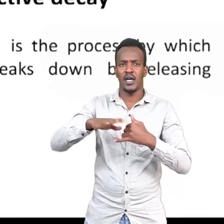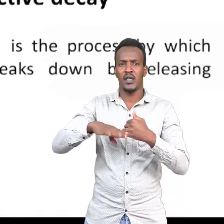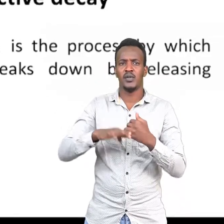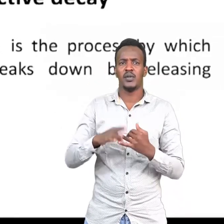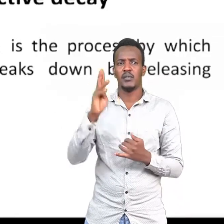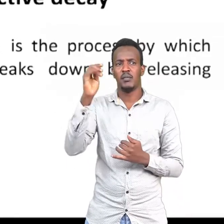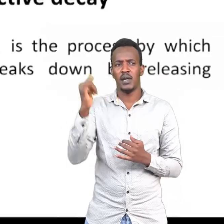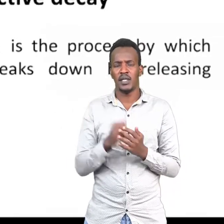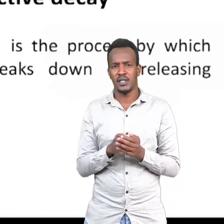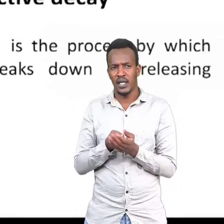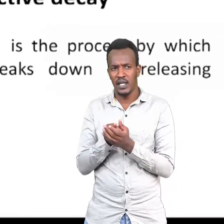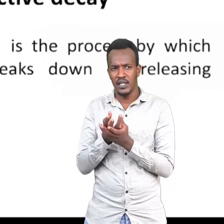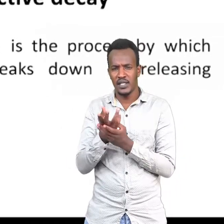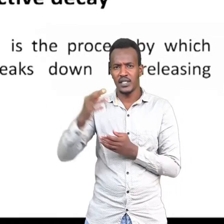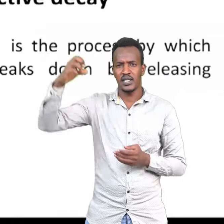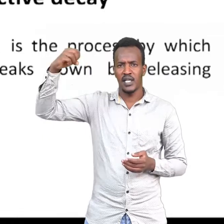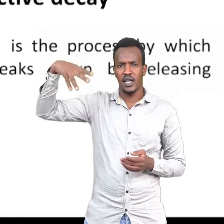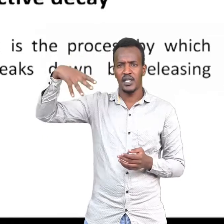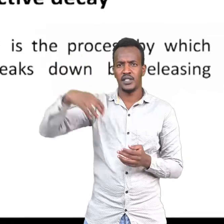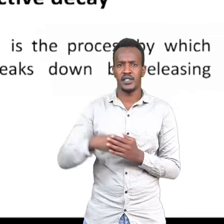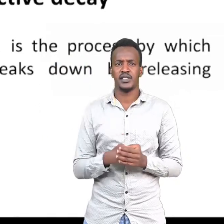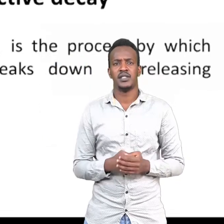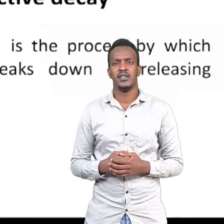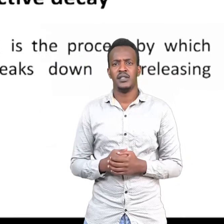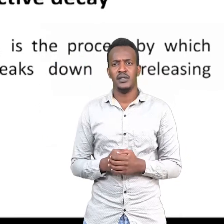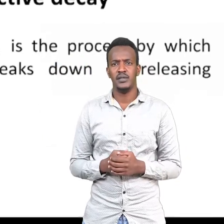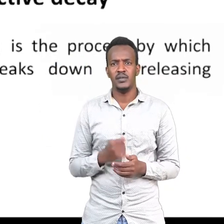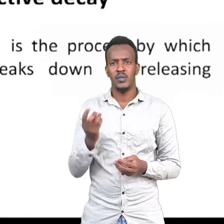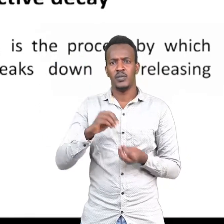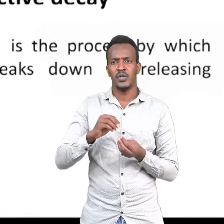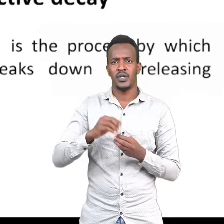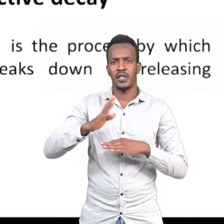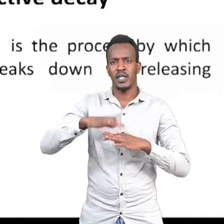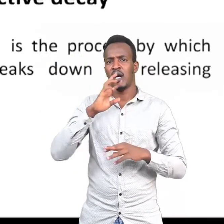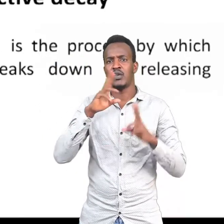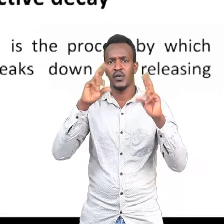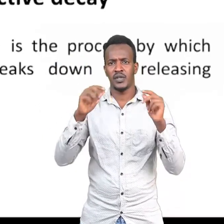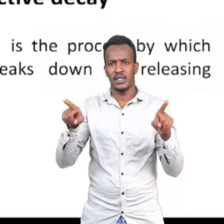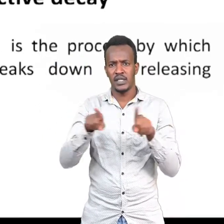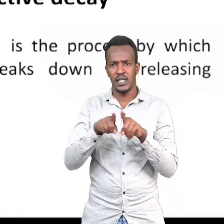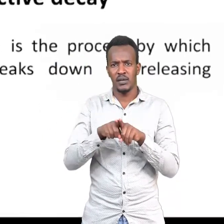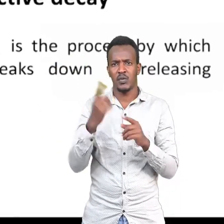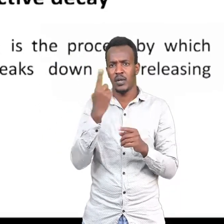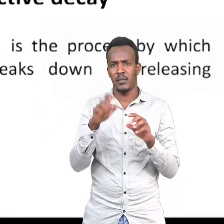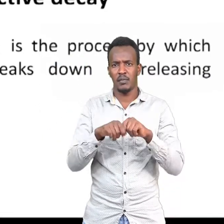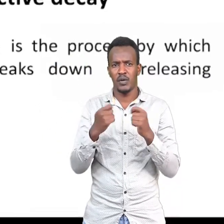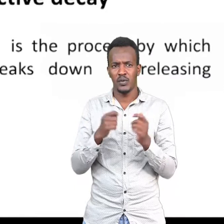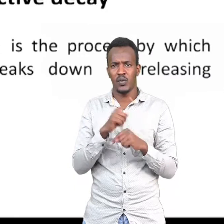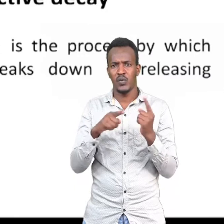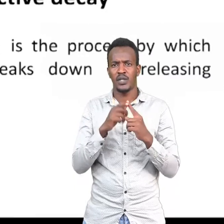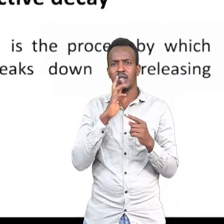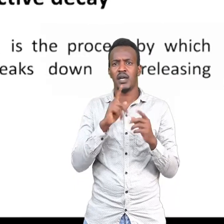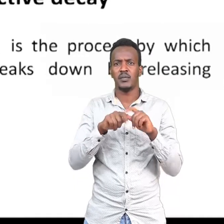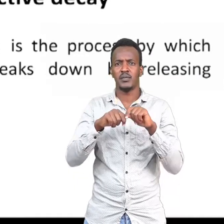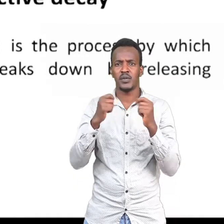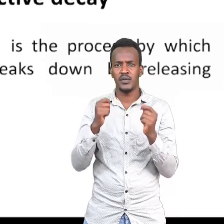unstable ka ahaa oo noqonayay kuwii protonka iyo neutronkoodu markaasi ay kala badnaayeen ama aanay isleegayn ay u kala jabaan markay kala jabaan waxa